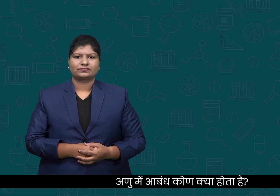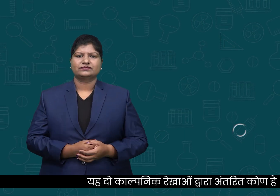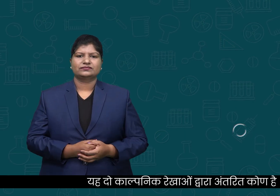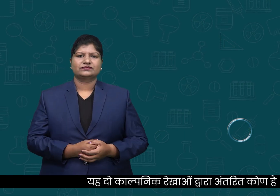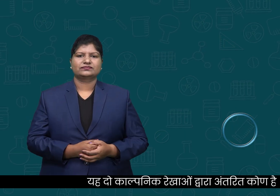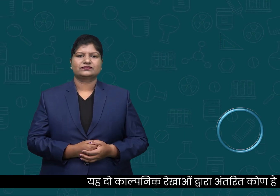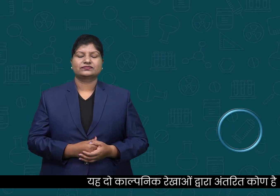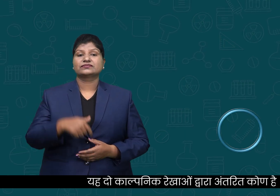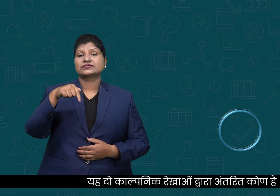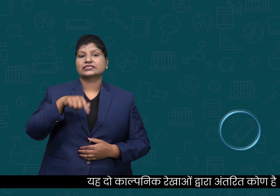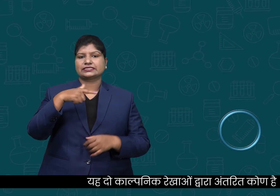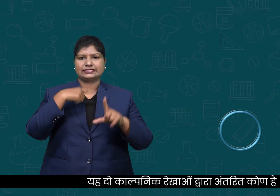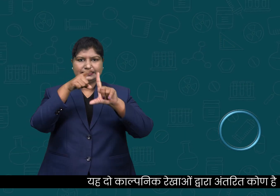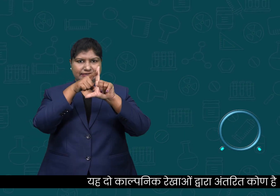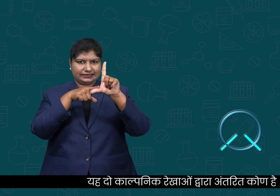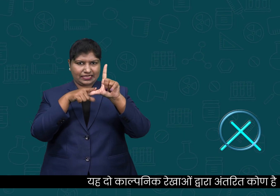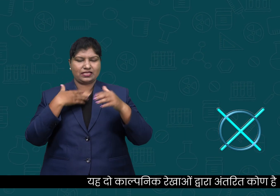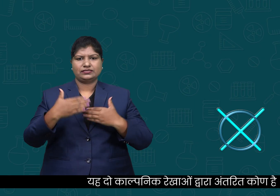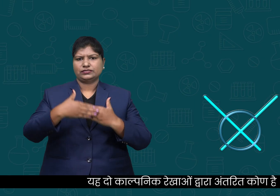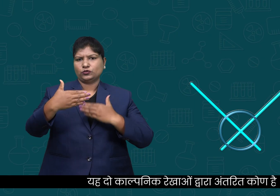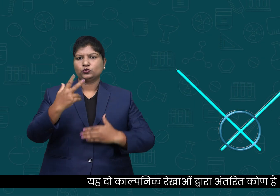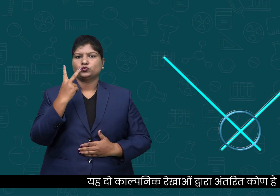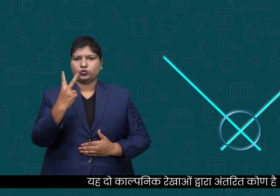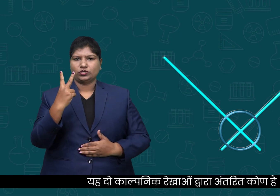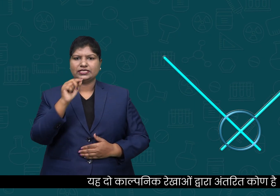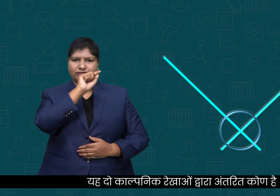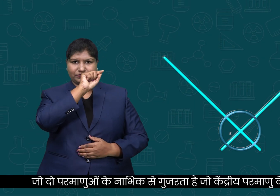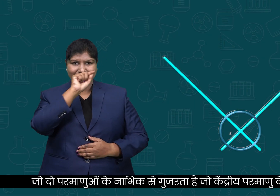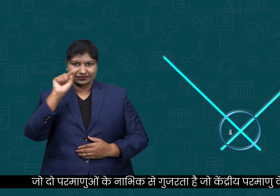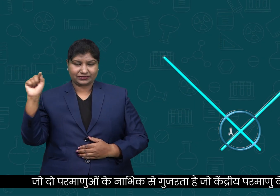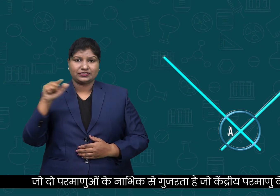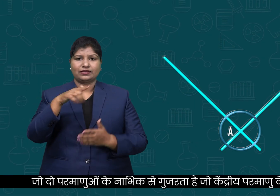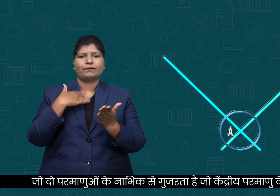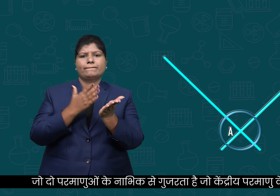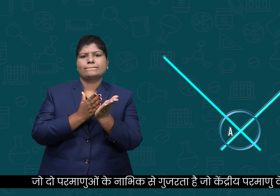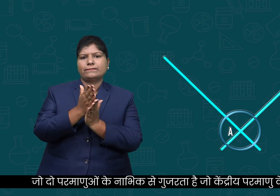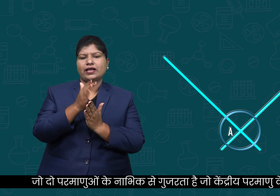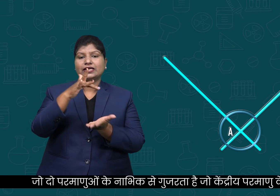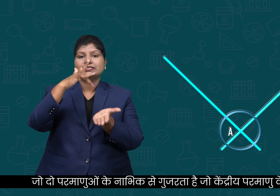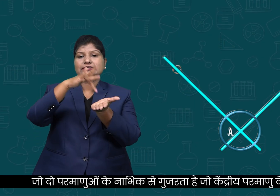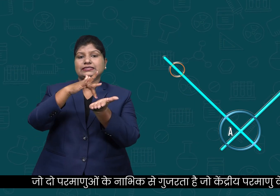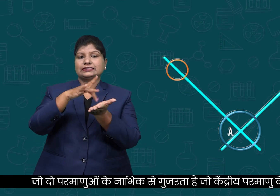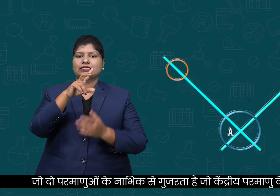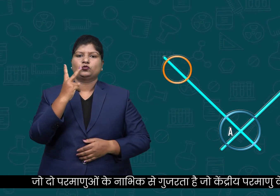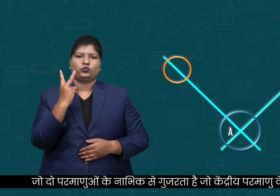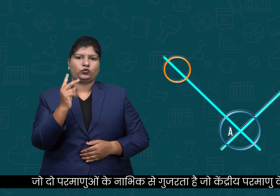यह 2 काल्पनिक रेखाओं द्वारा आंतरित कोण है, जो 2 परमाणुओं के नाभिक से गुजरता है,